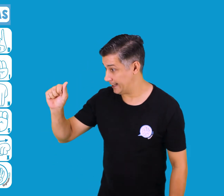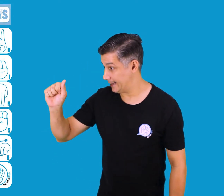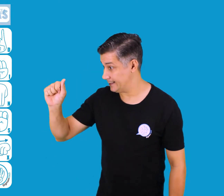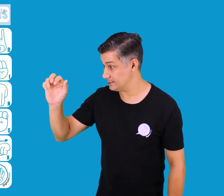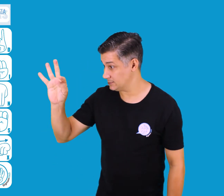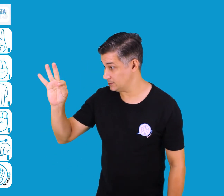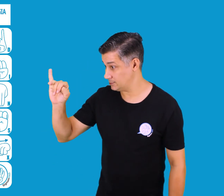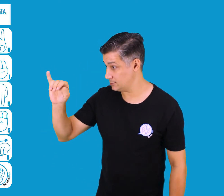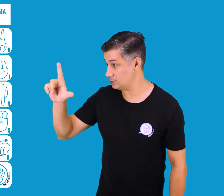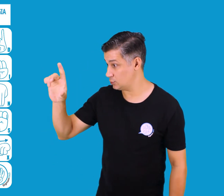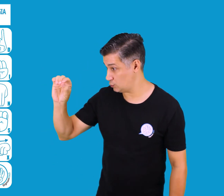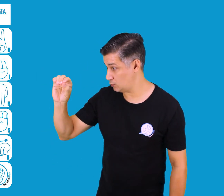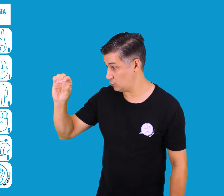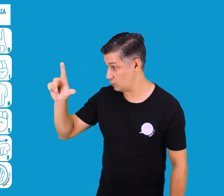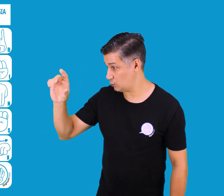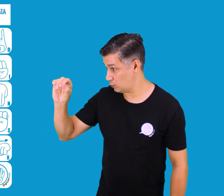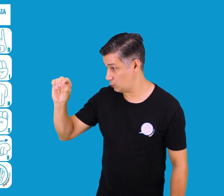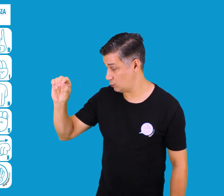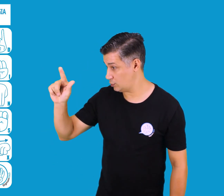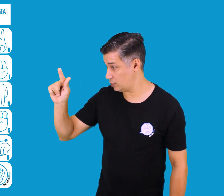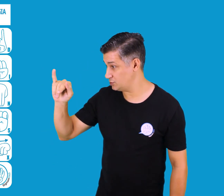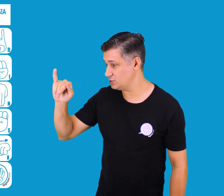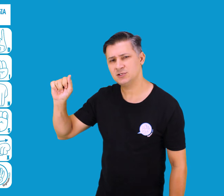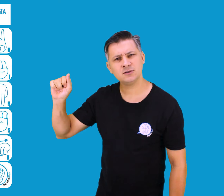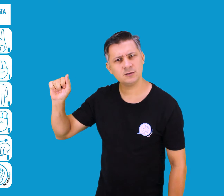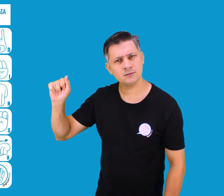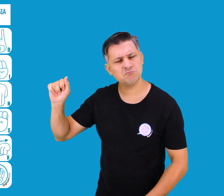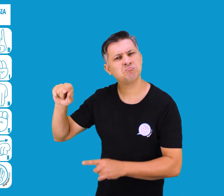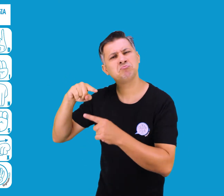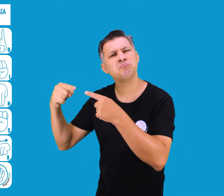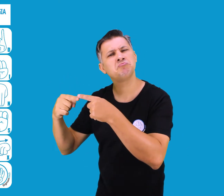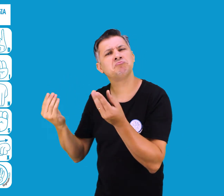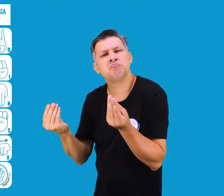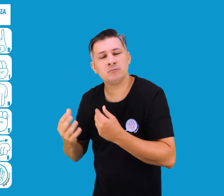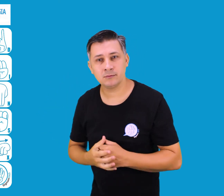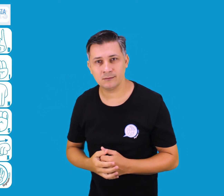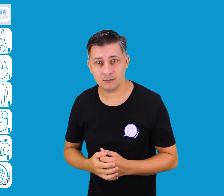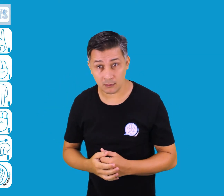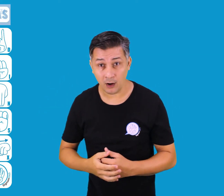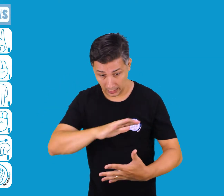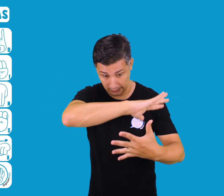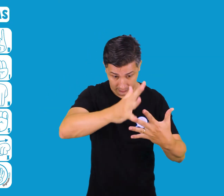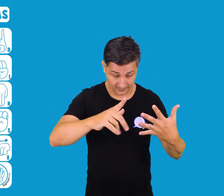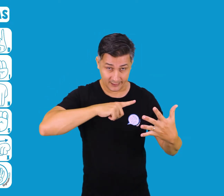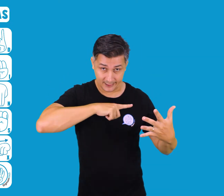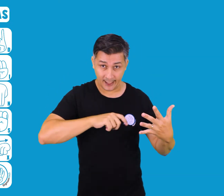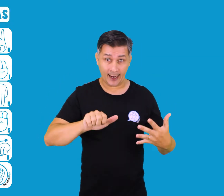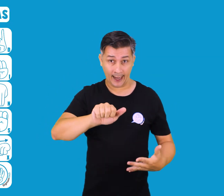Qual a funcionalidade da datilologia ou soletração em Libras? O alfabeto em